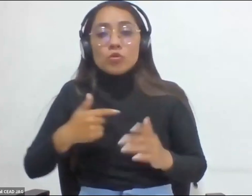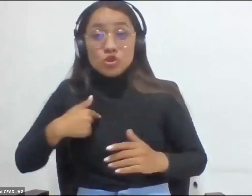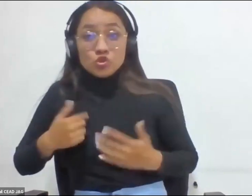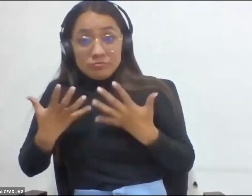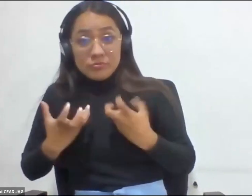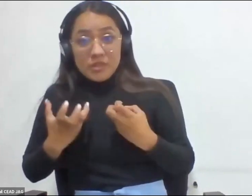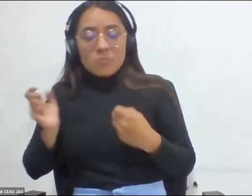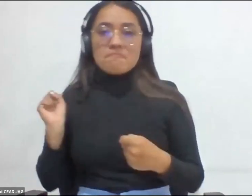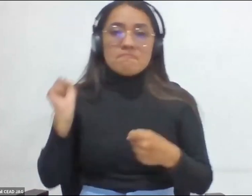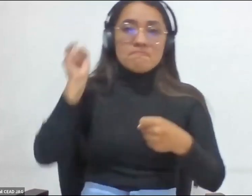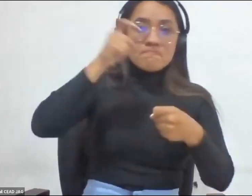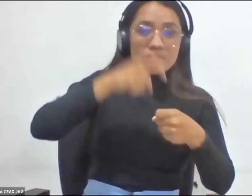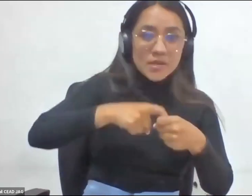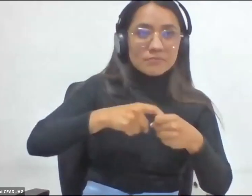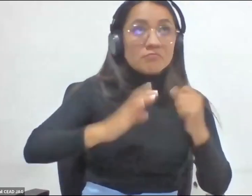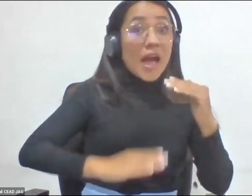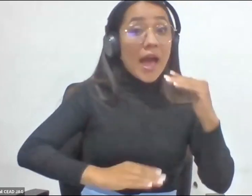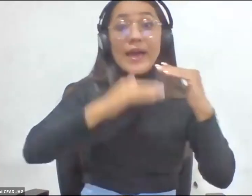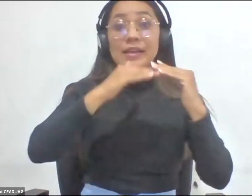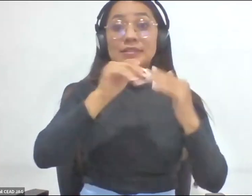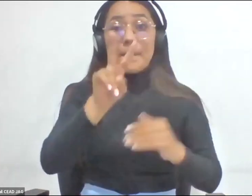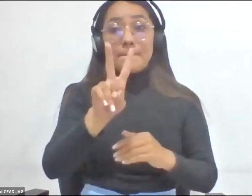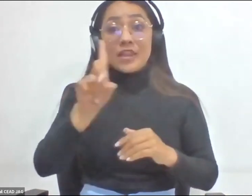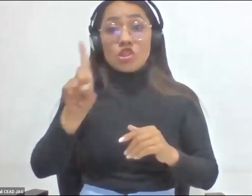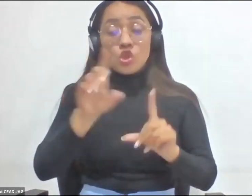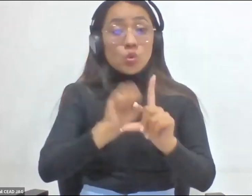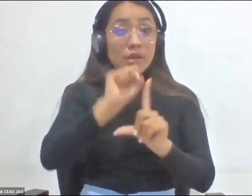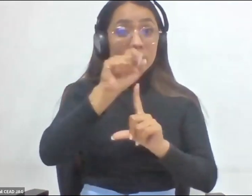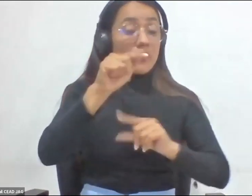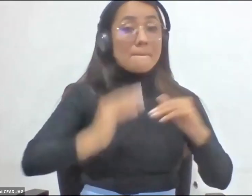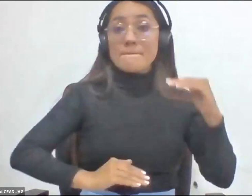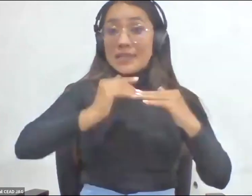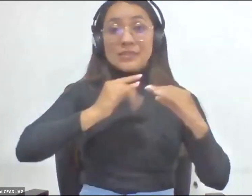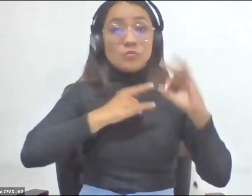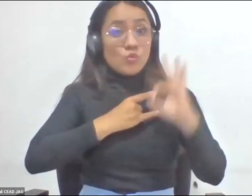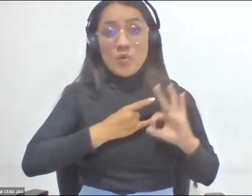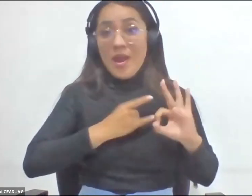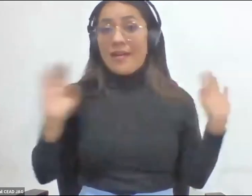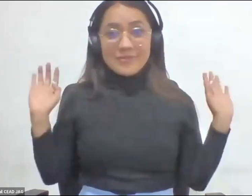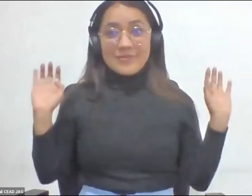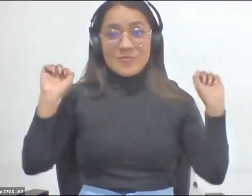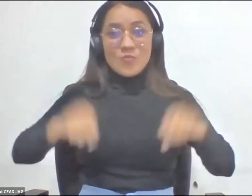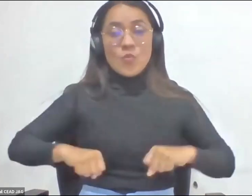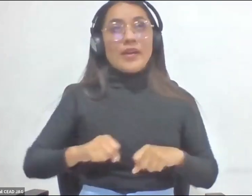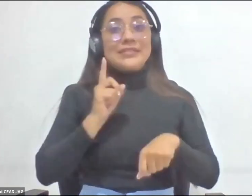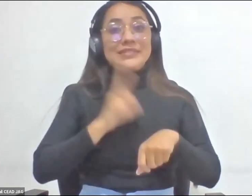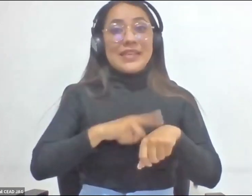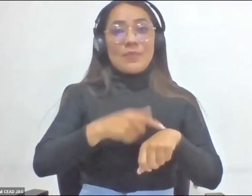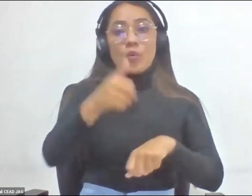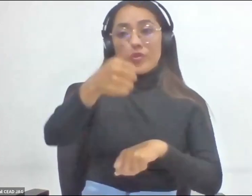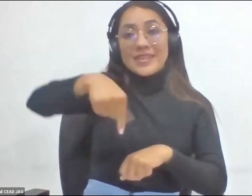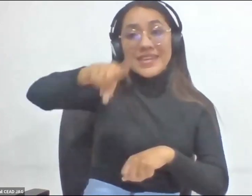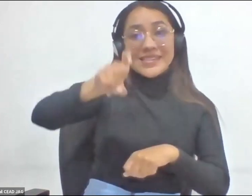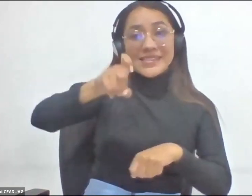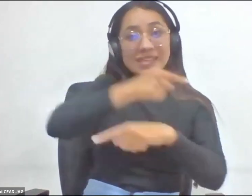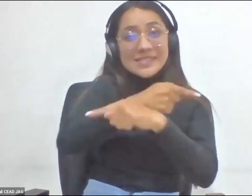directamente hasta 21 créditos académicos que es lo máximo que podemos inscribir en periodos semestrales en